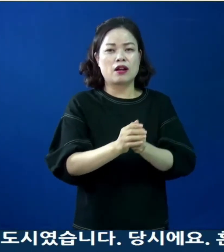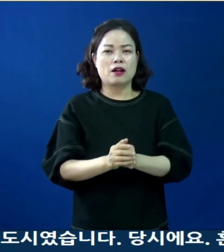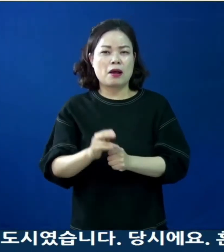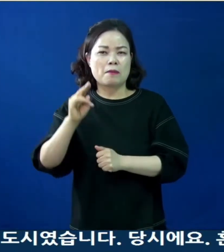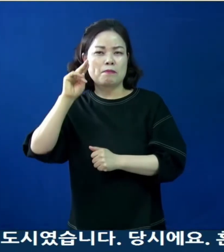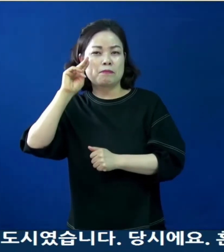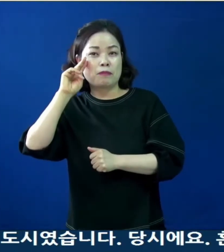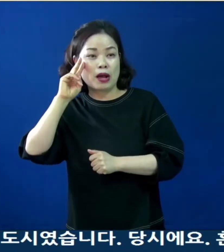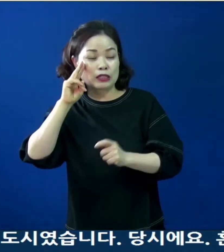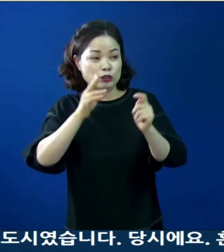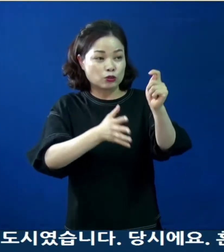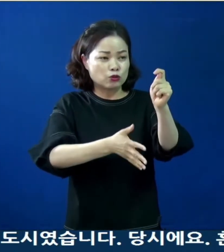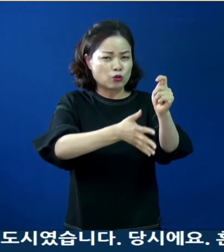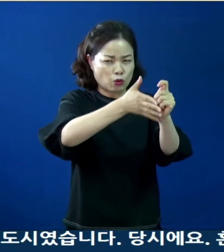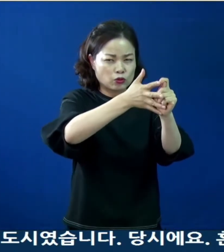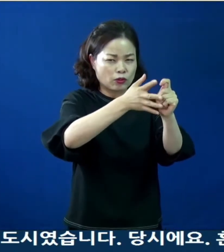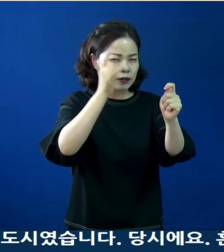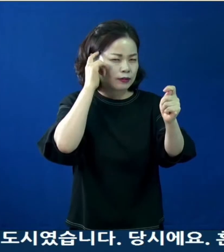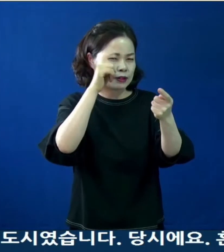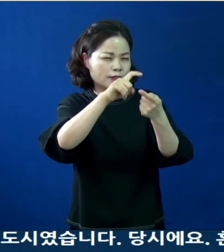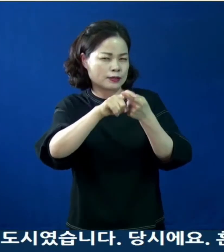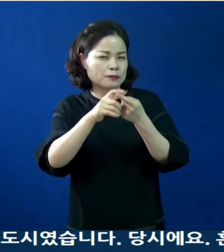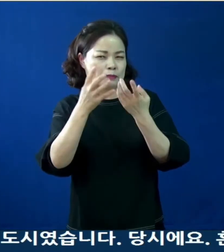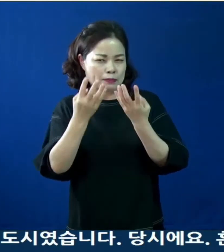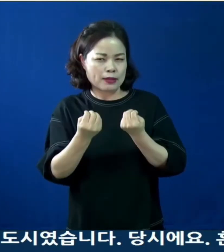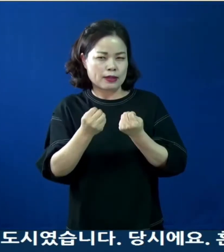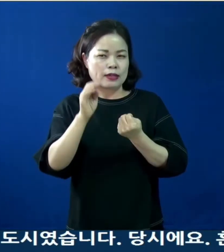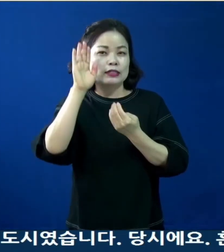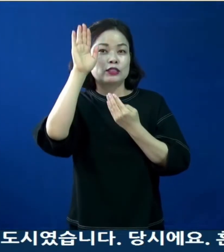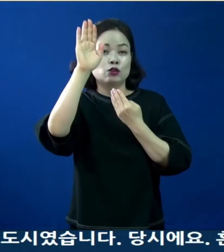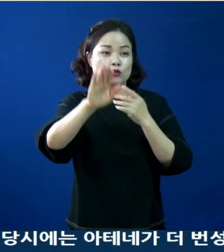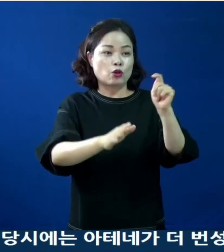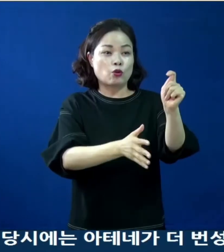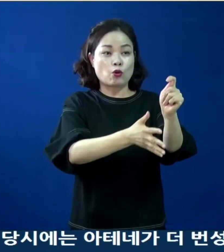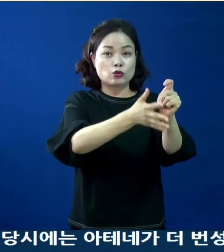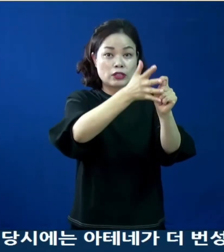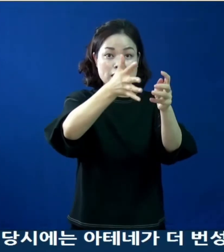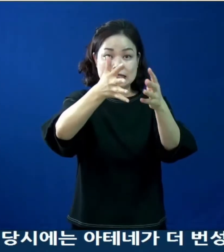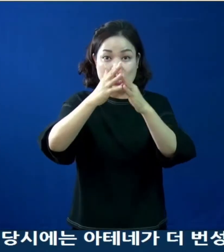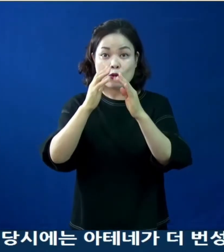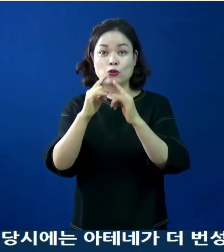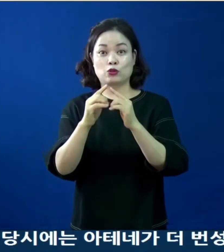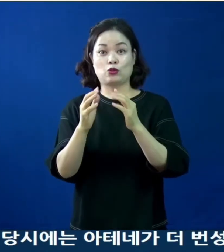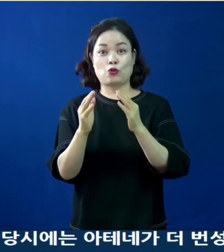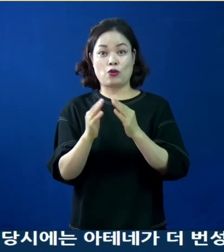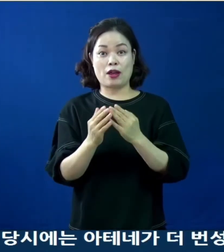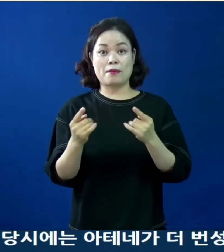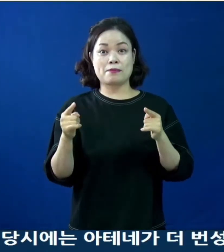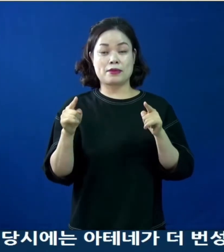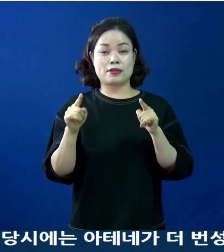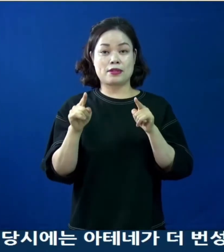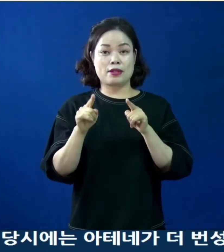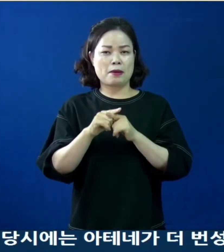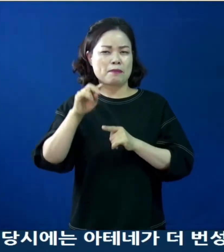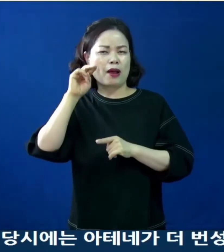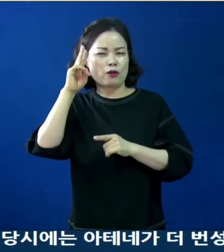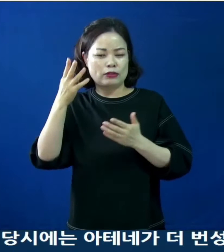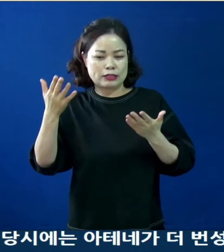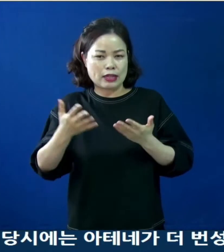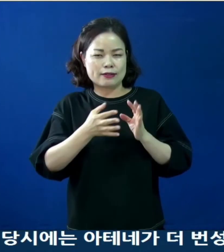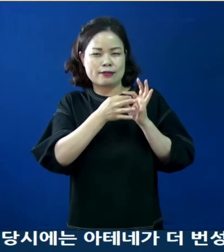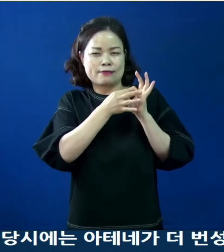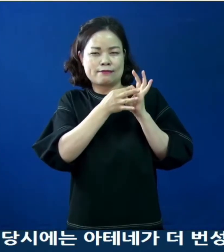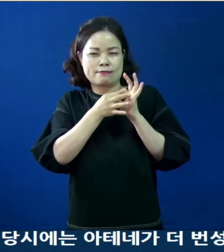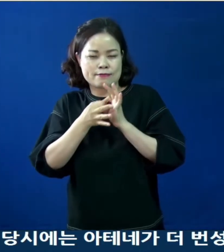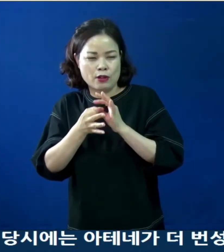관심이 많은 것으로 추정이 됩니다. 그리고 이후에도 바울은 고린도에 세워진 교회들과 함께 바울 사역 내내 고린도